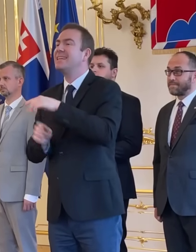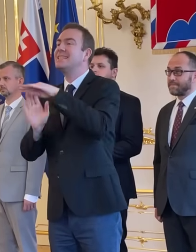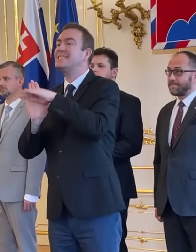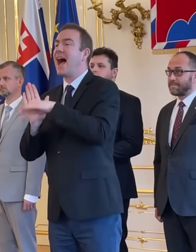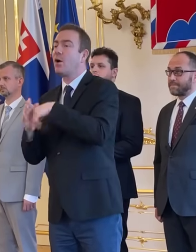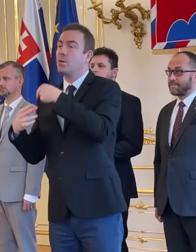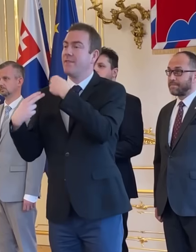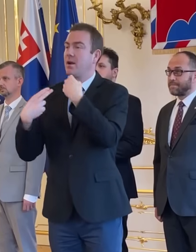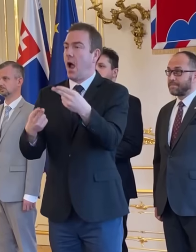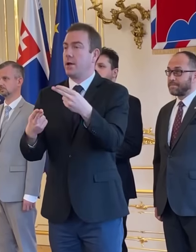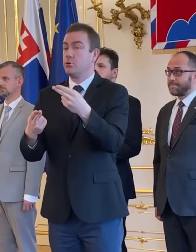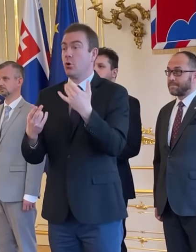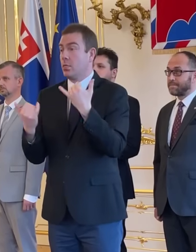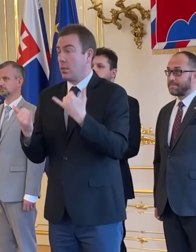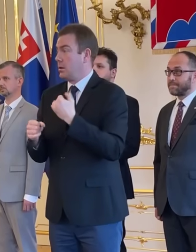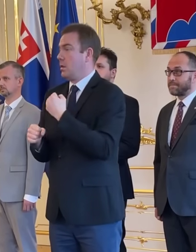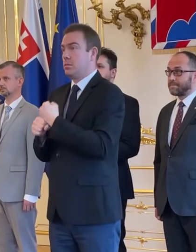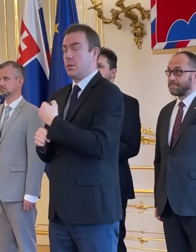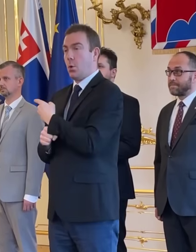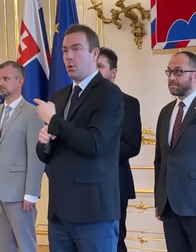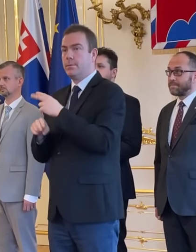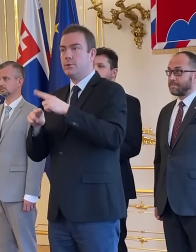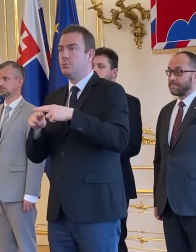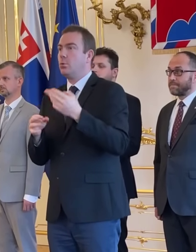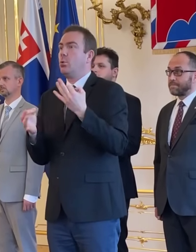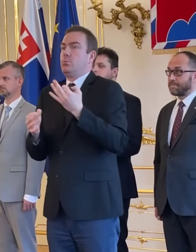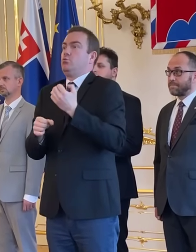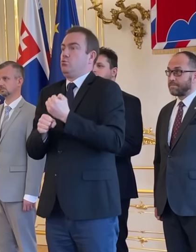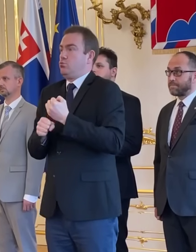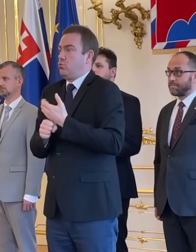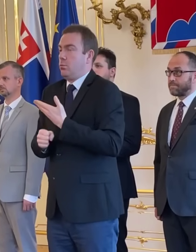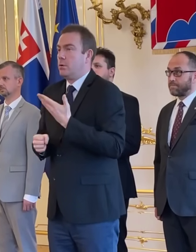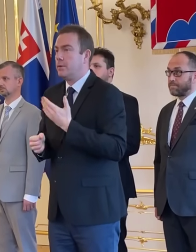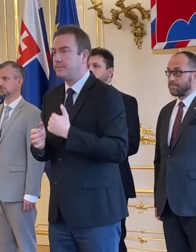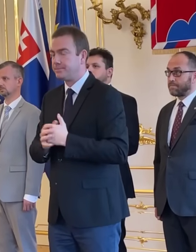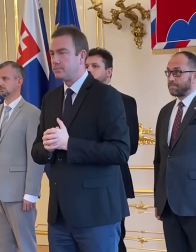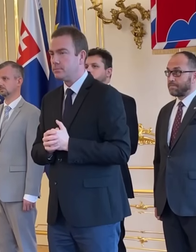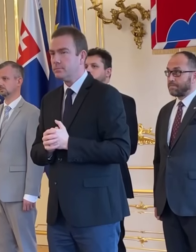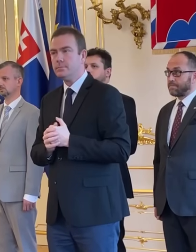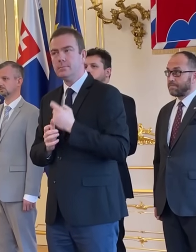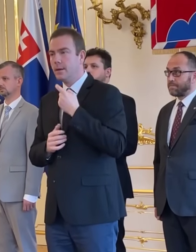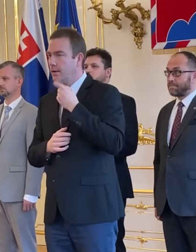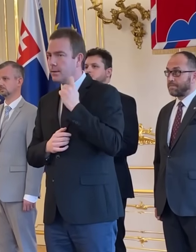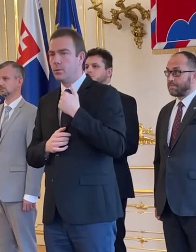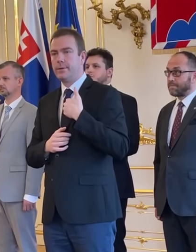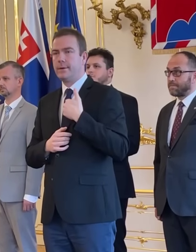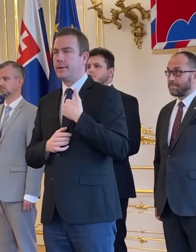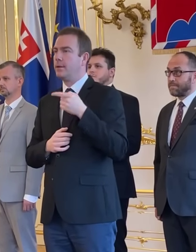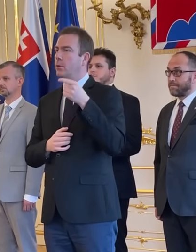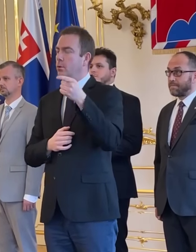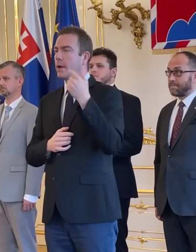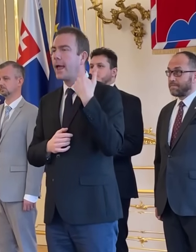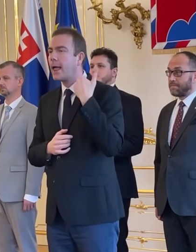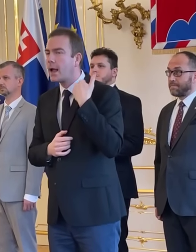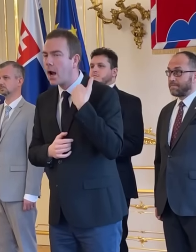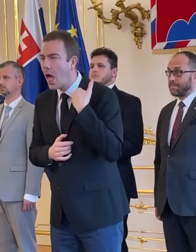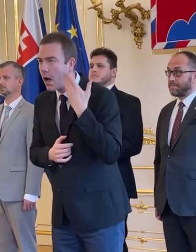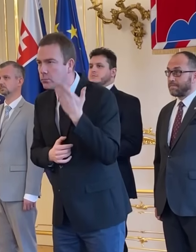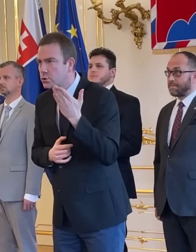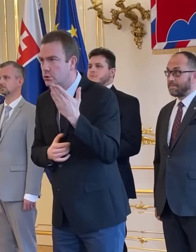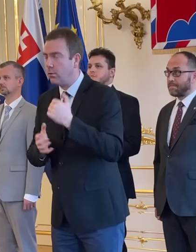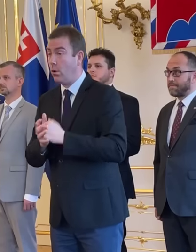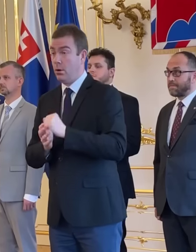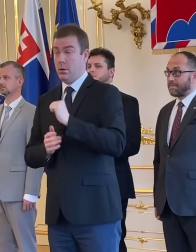teraz hovoria, že v tomto prípade sú stotožnení s tým, čo prešlo. Tak je to neuveriteľné manipulatívne klamstvo, pretože v prvom